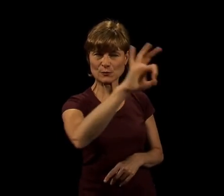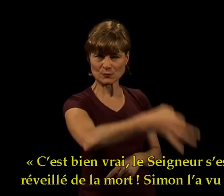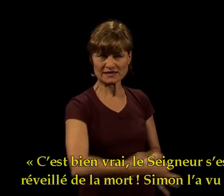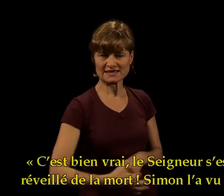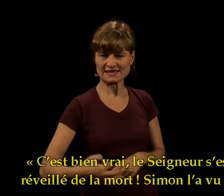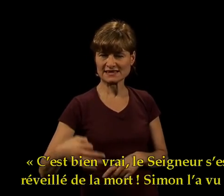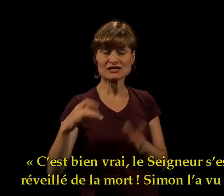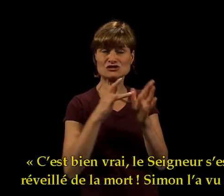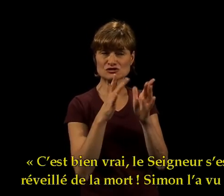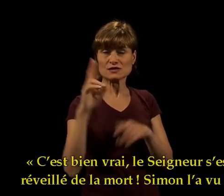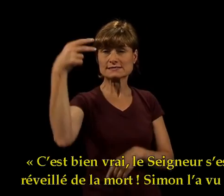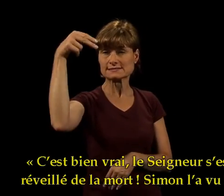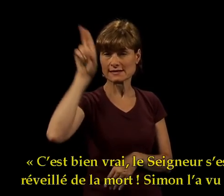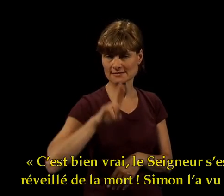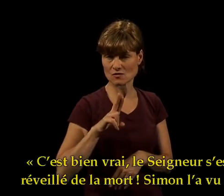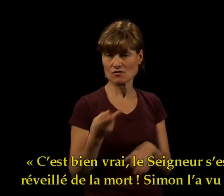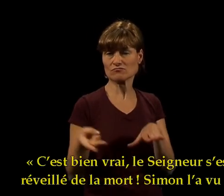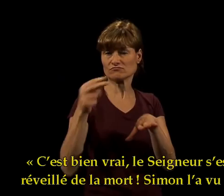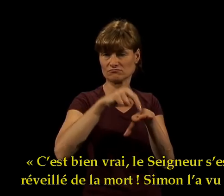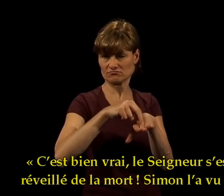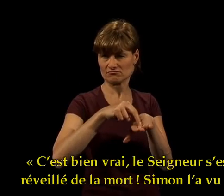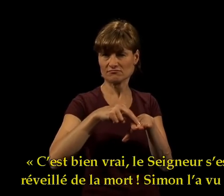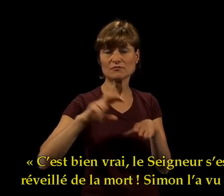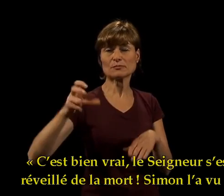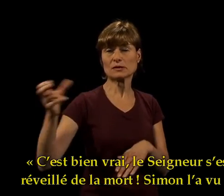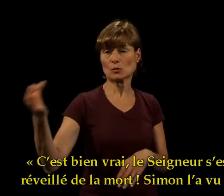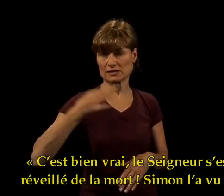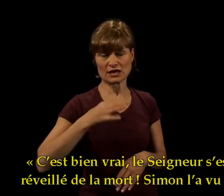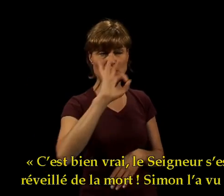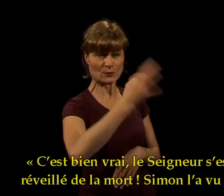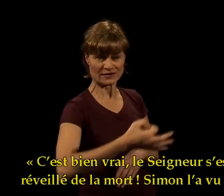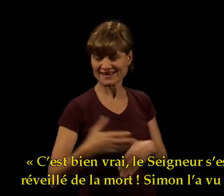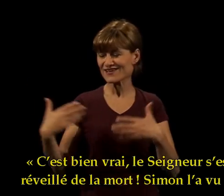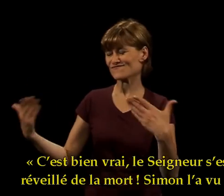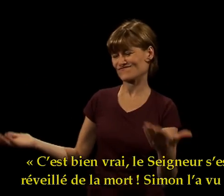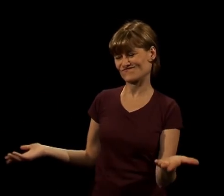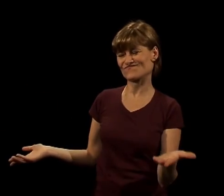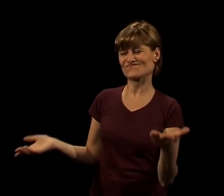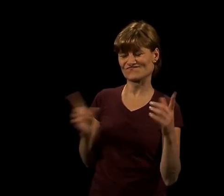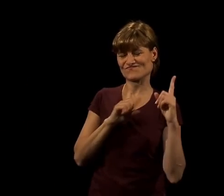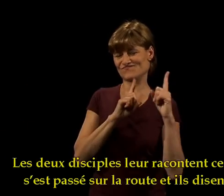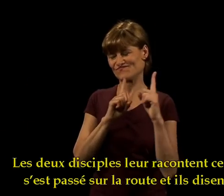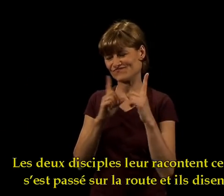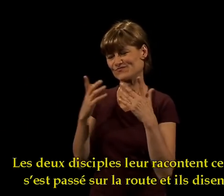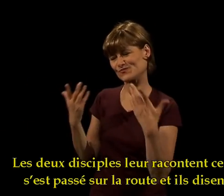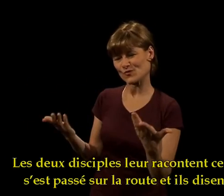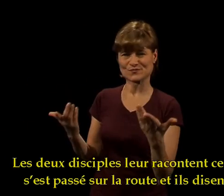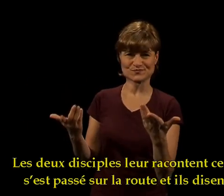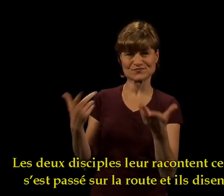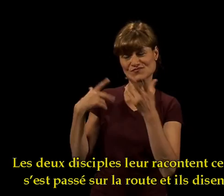bien vrai, le Seigneur s'est réveillé de la mort, Simon l'a vu. » Les 2 disciples leur racontent ce